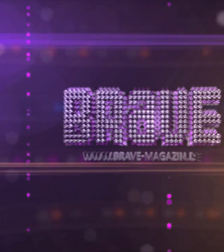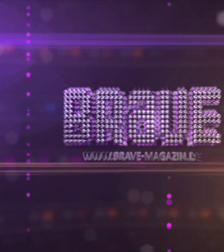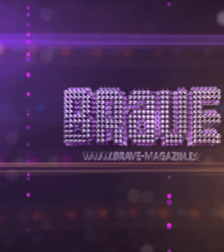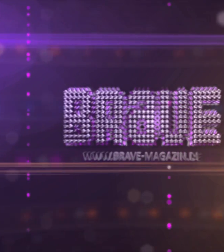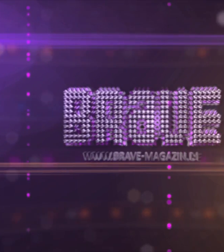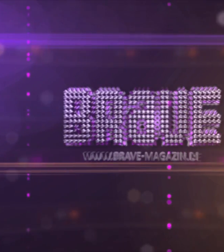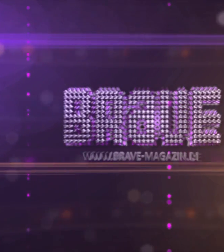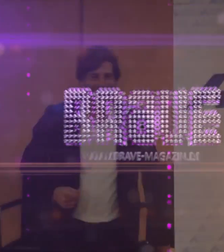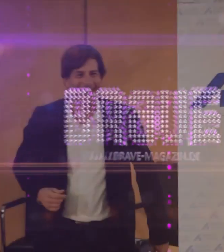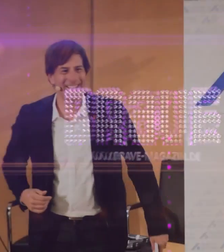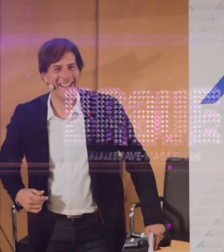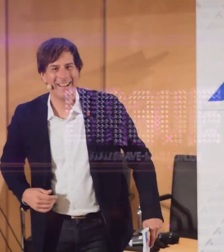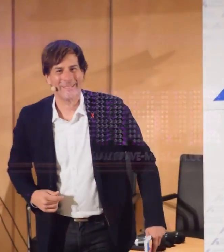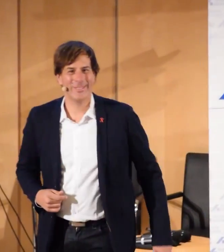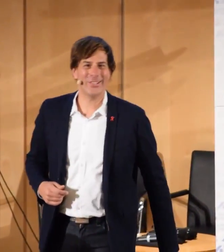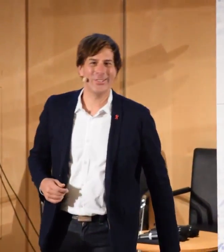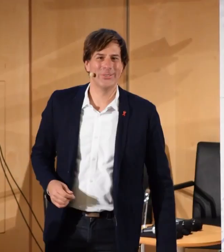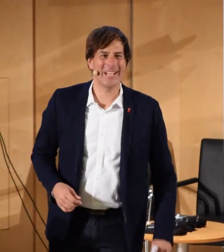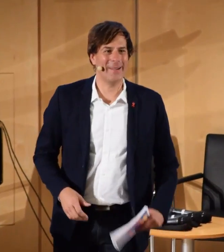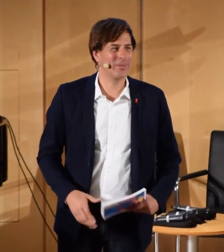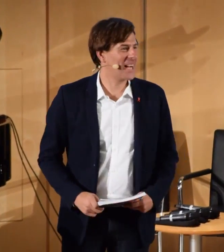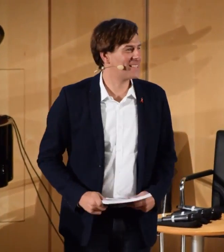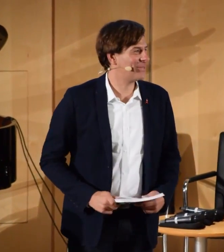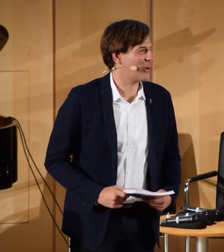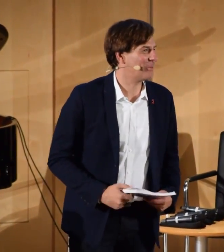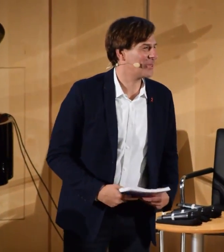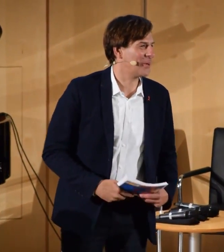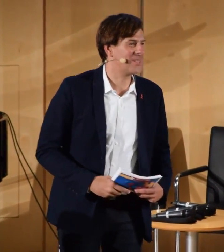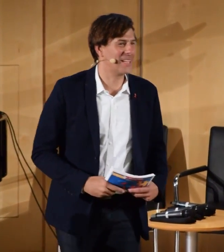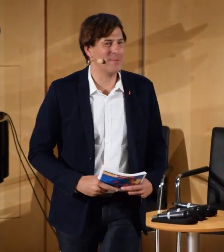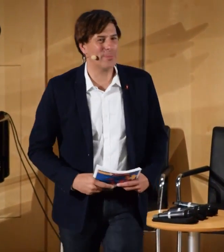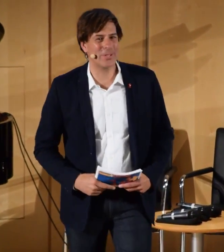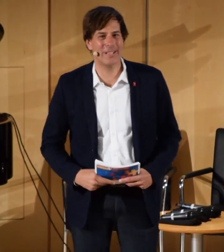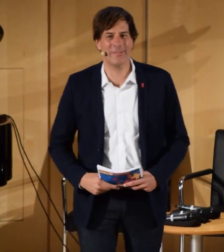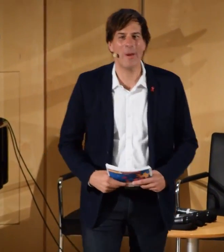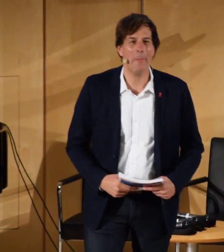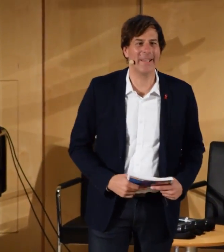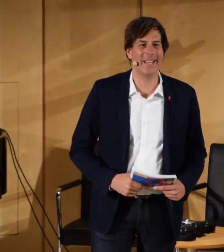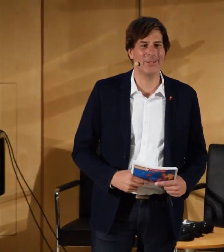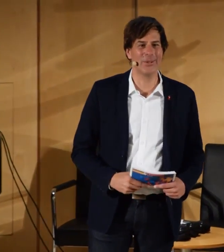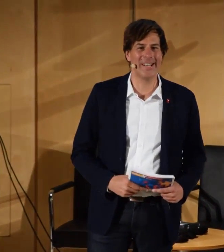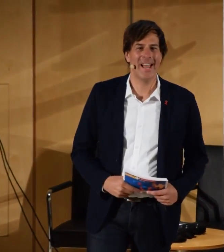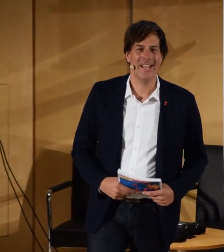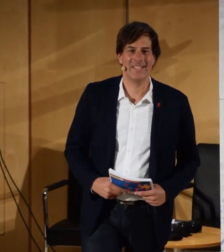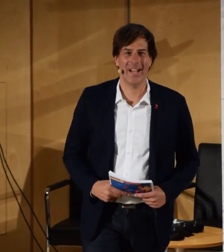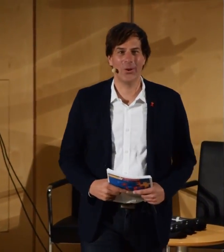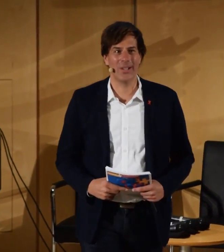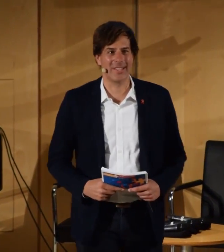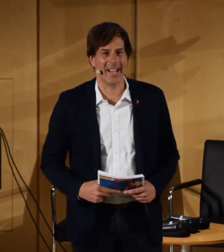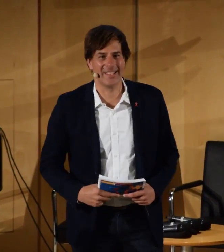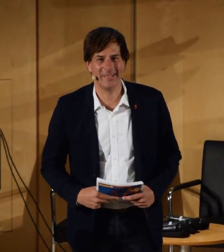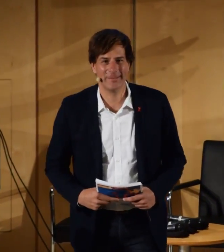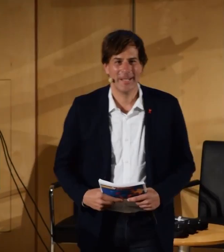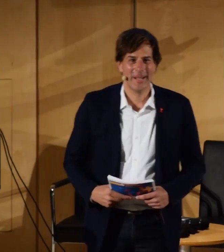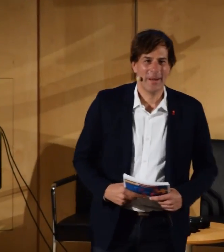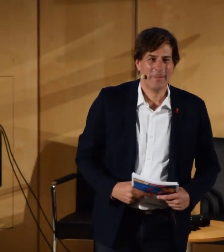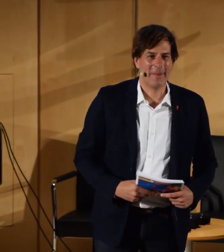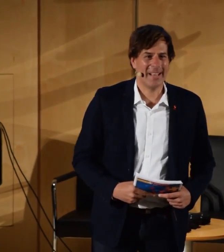geht ja gut los, wie immer. Einen wunderschönen guten Abend und herzlich willkommen zu positiven Begegnungen der